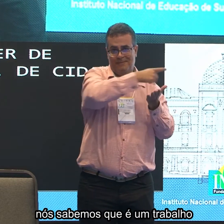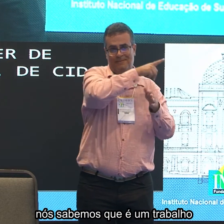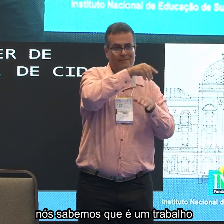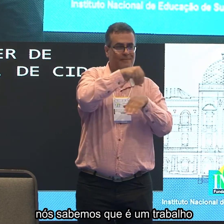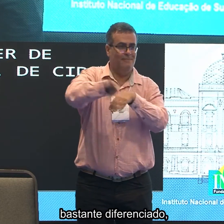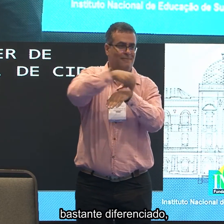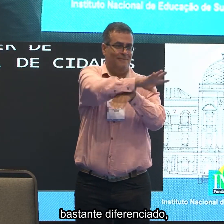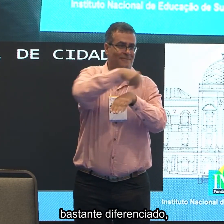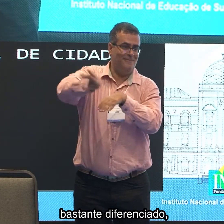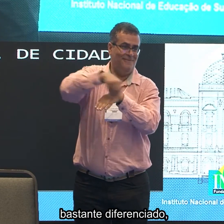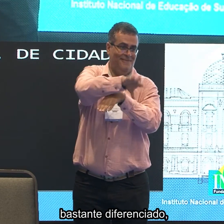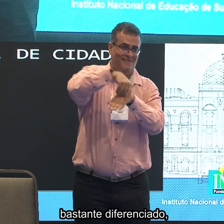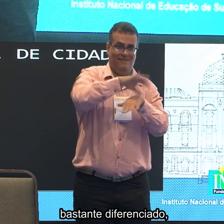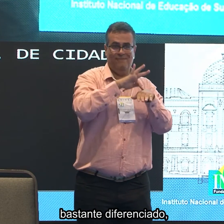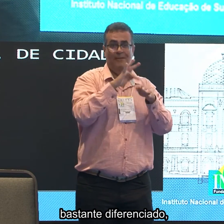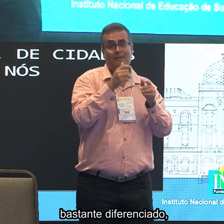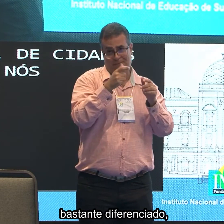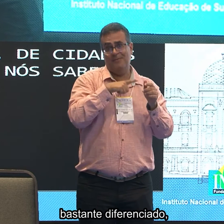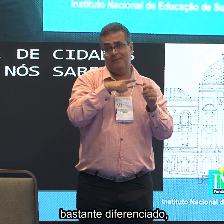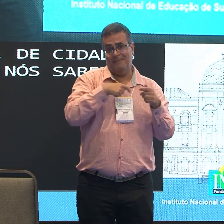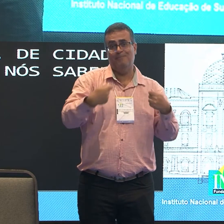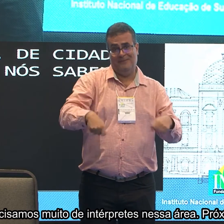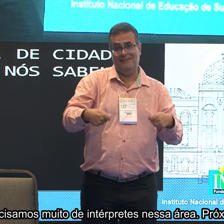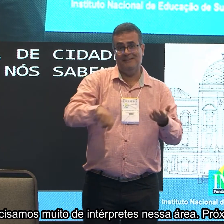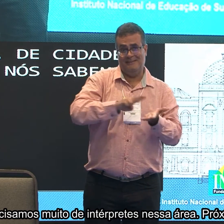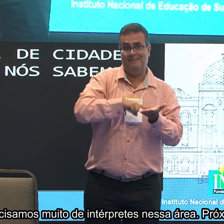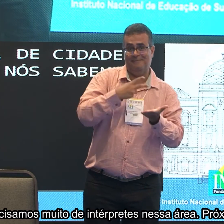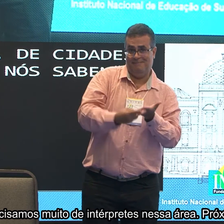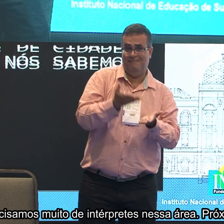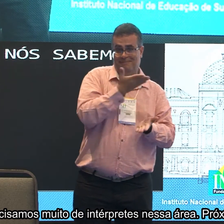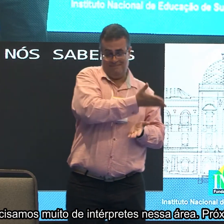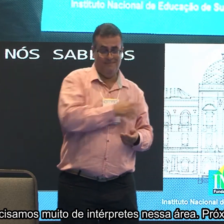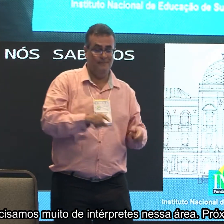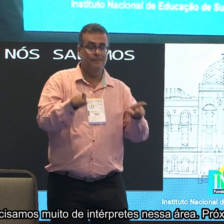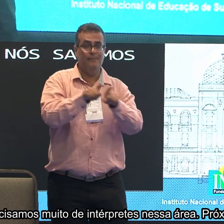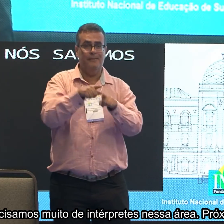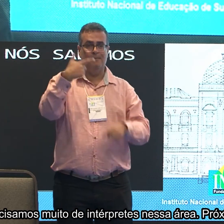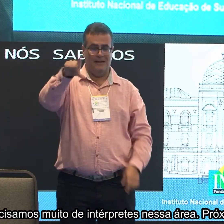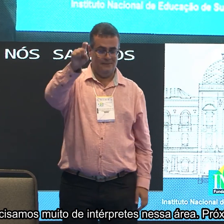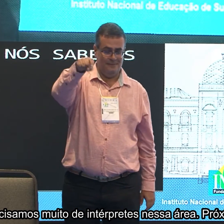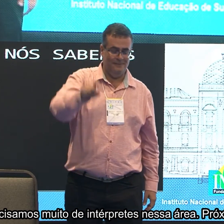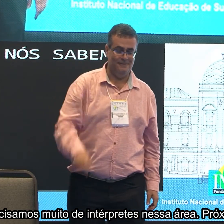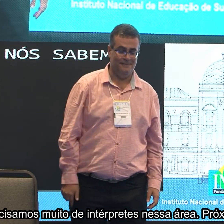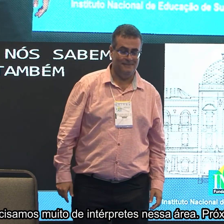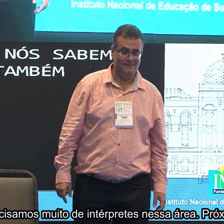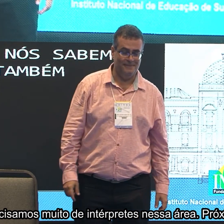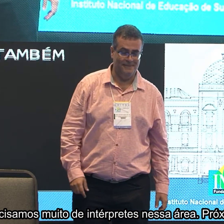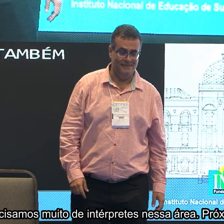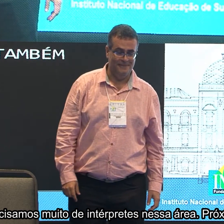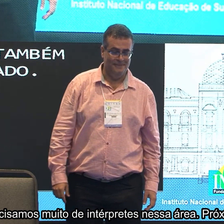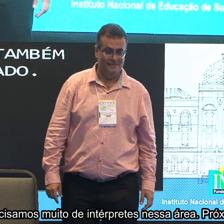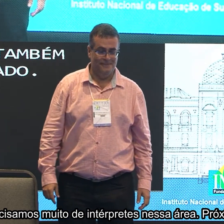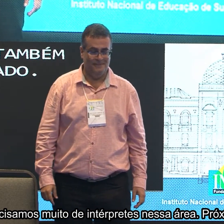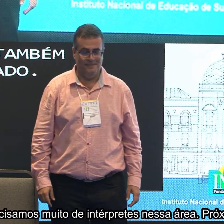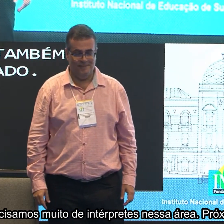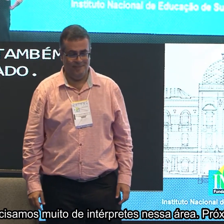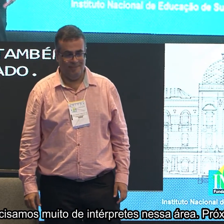também bastante diferenciado. E precisamos muito de intérpretes nessa área.